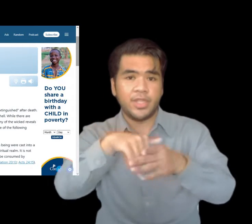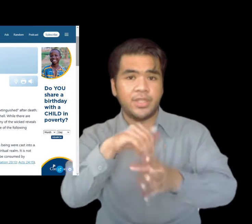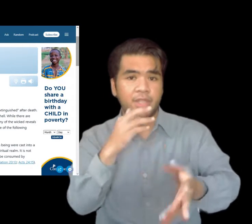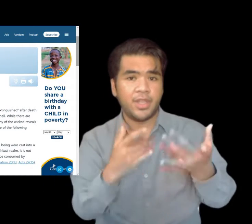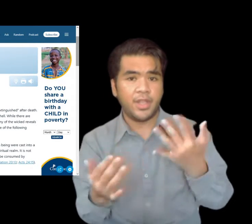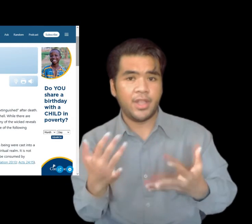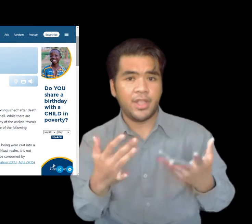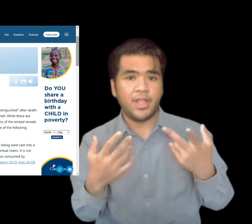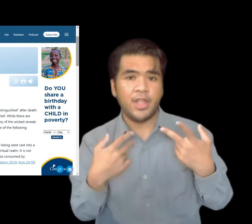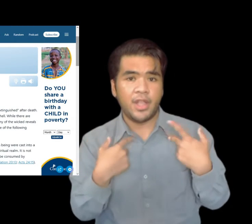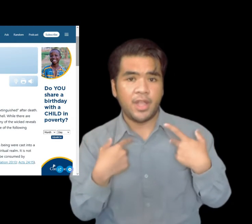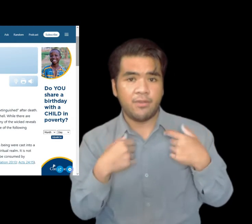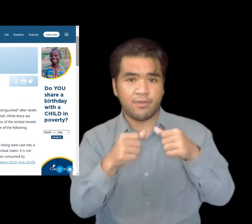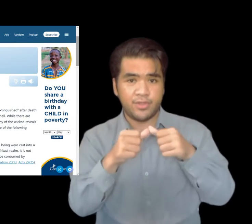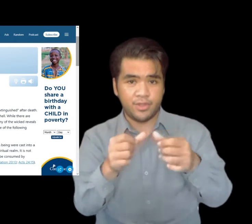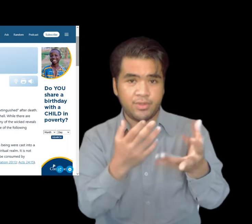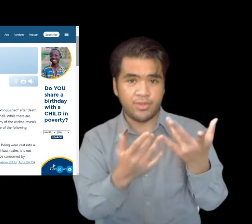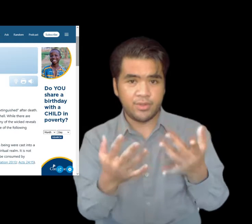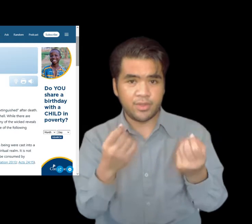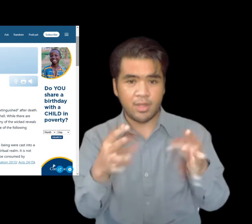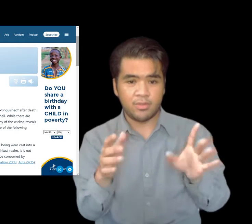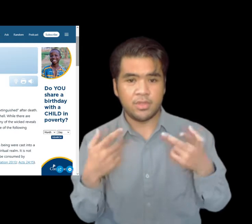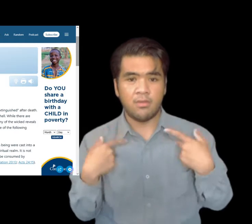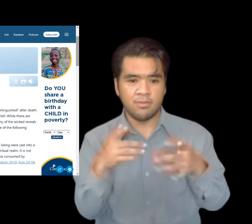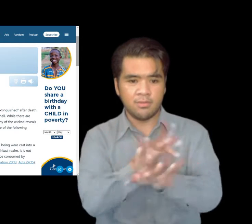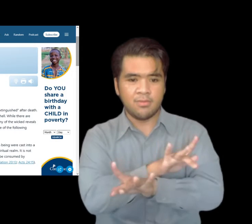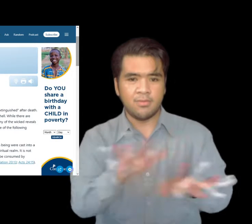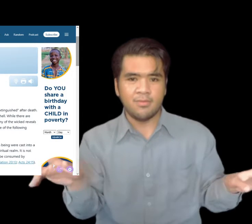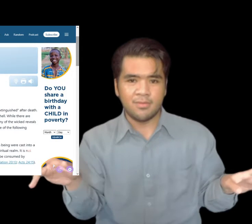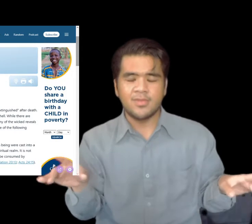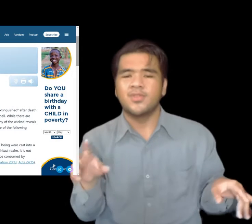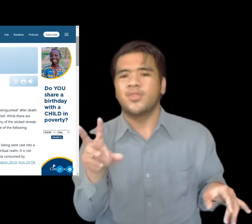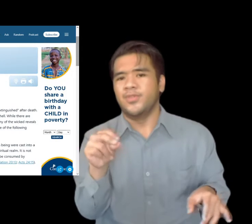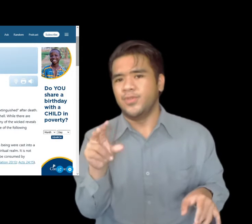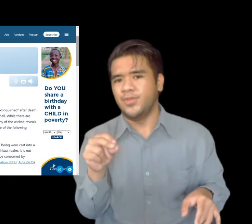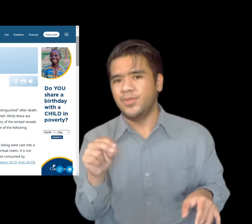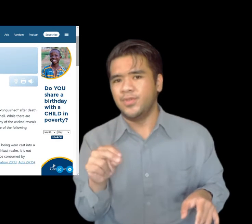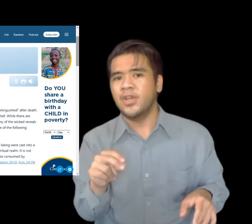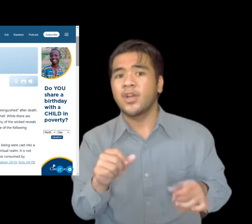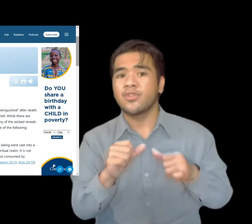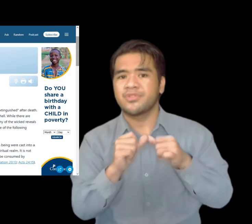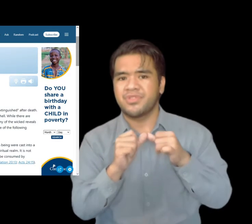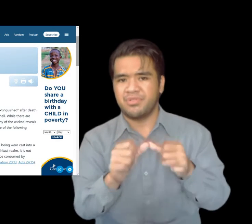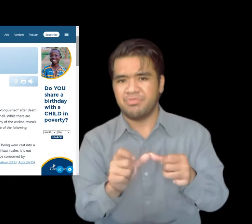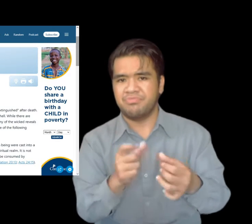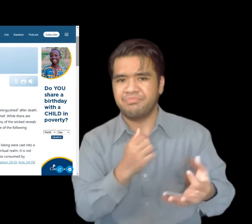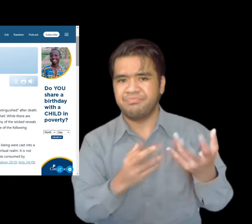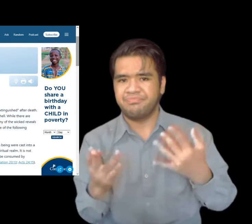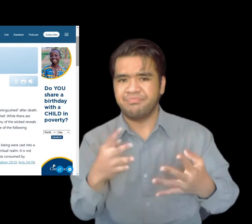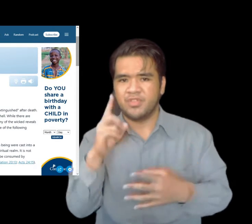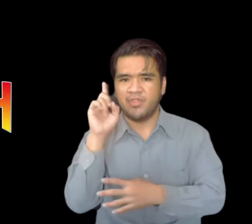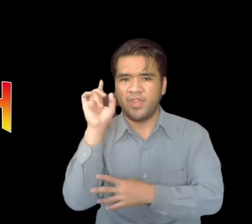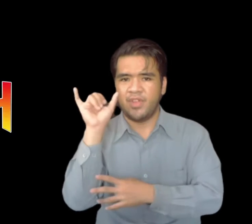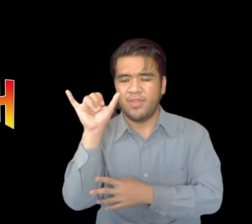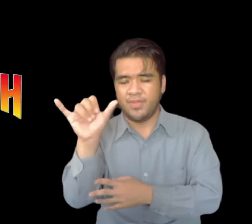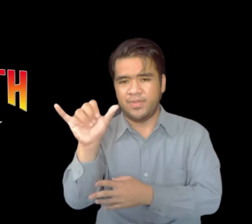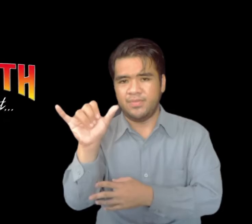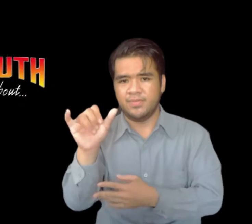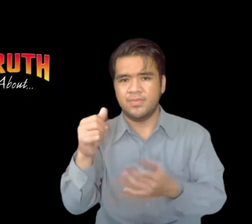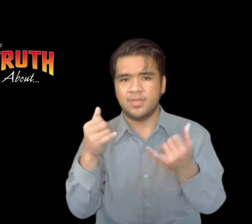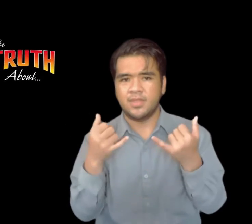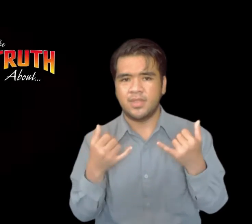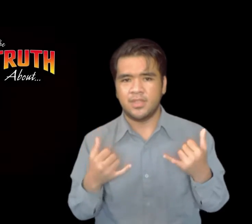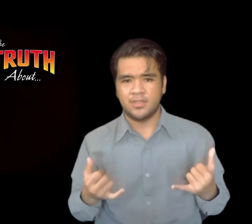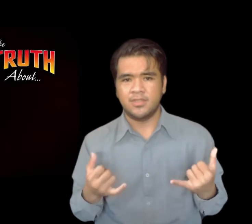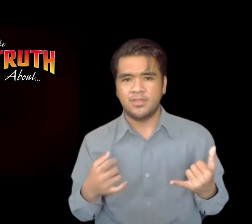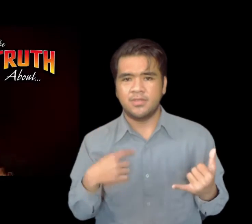kaluluwa daw ng mga tao sa impyerno ay masusunog ng tuluyan at mawawala sa existence ay hindi totoo. Ngayong alam na